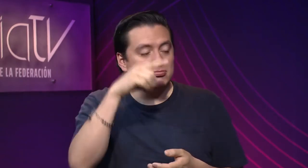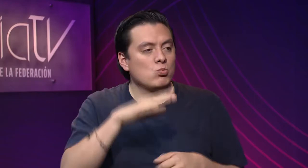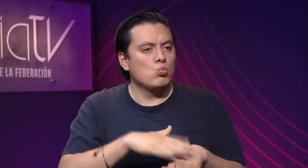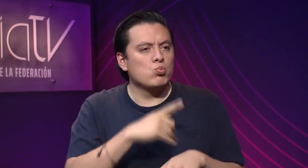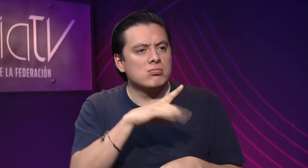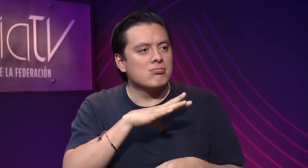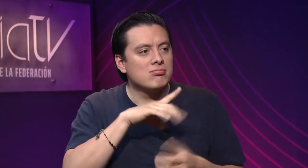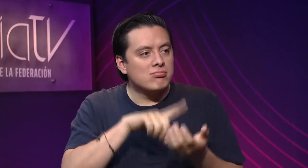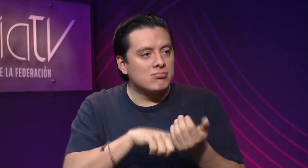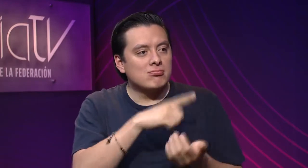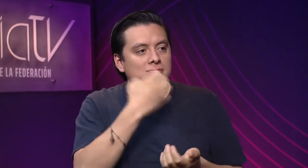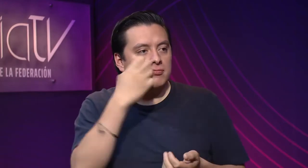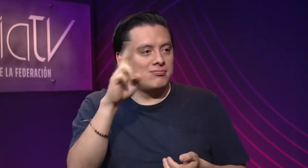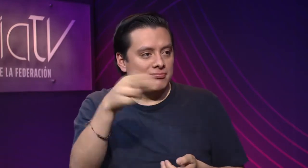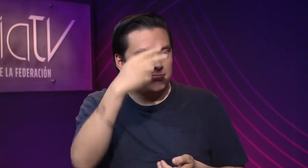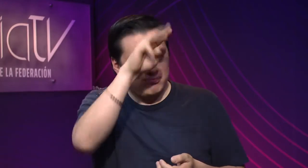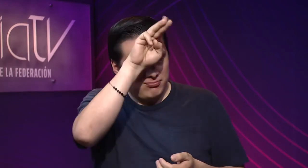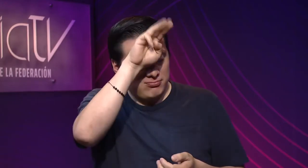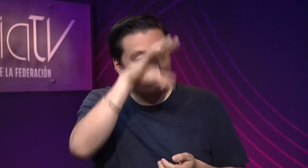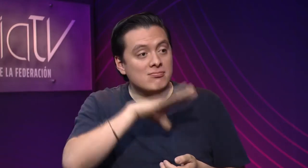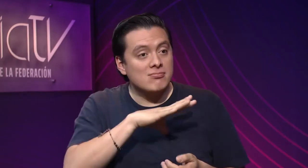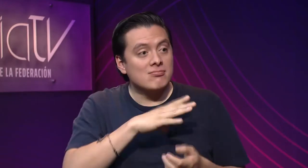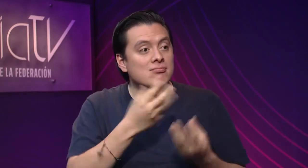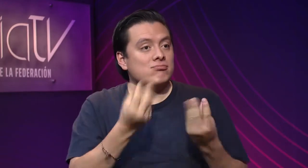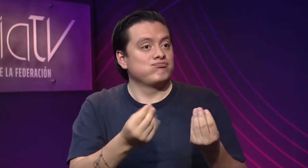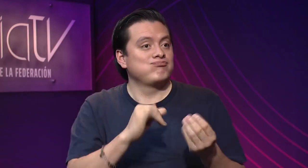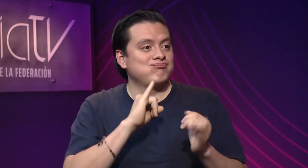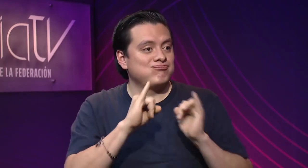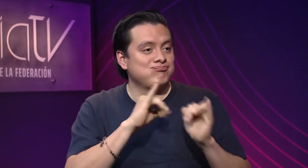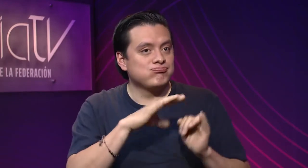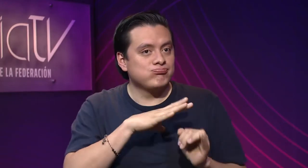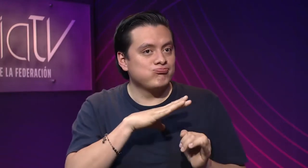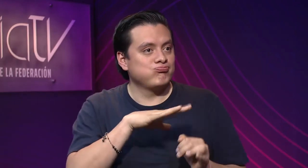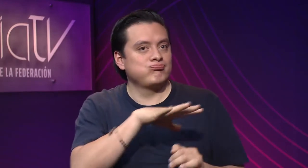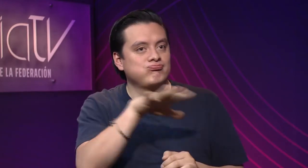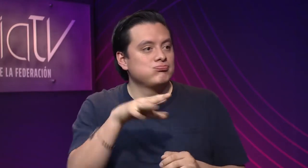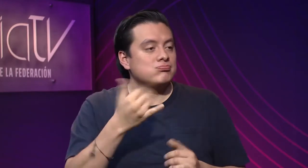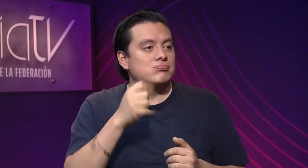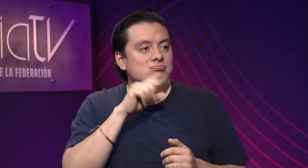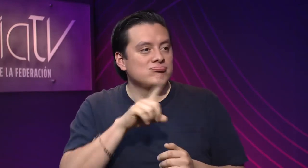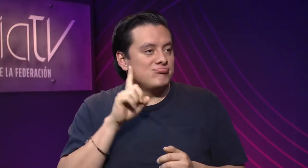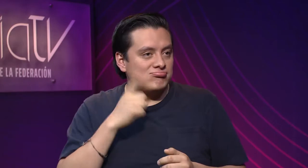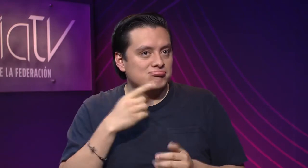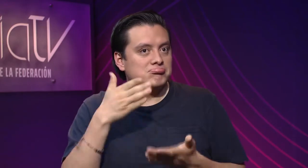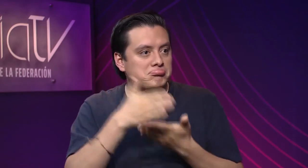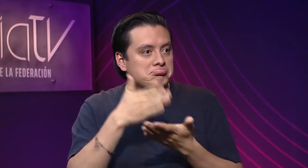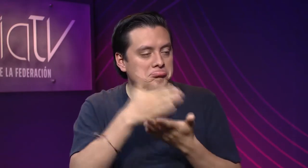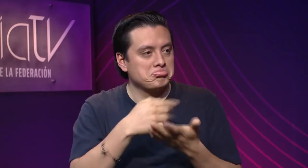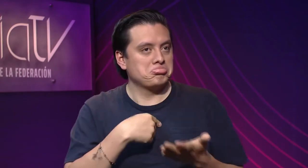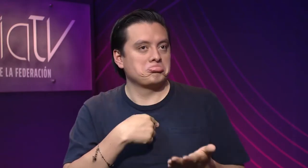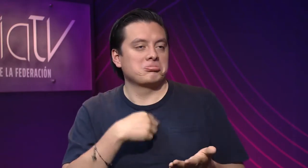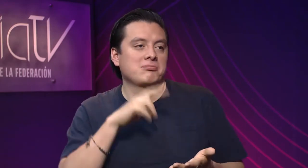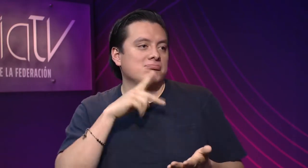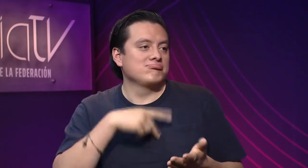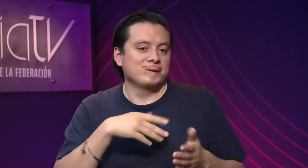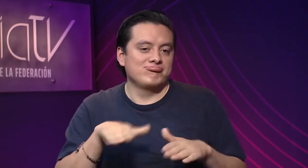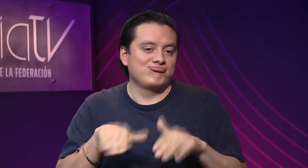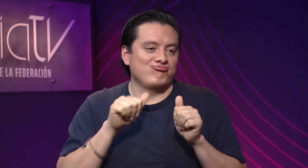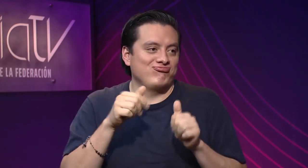pero no eran carreras que me gustaran. Entonces tuve que buscar y encontré en Monterrey una universidad en la que daban los estudios